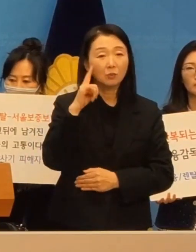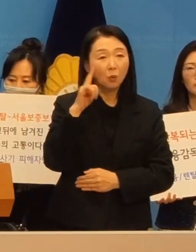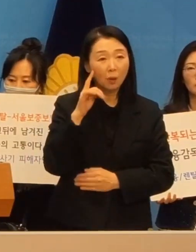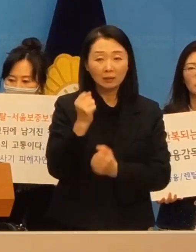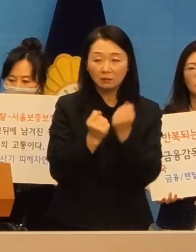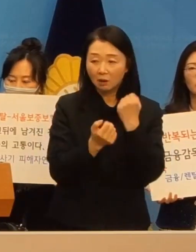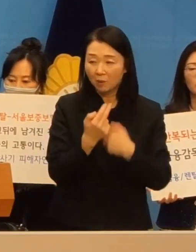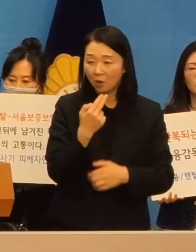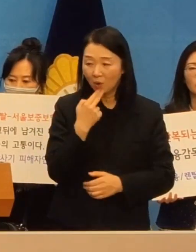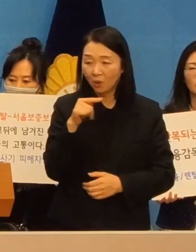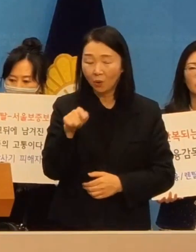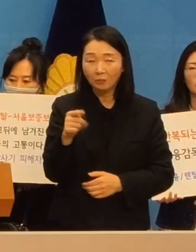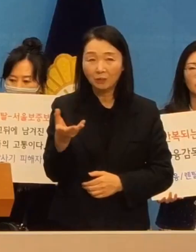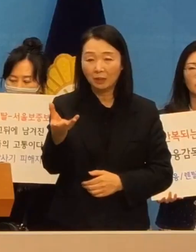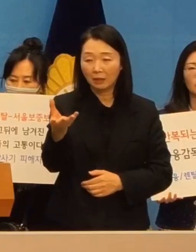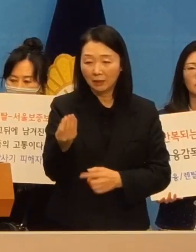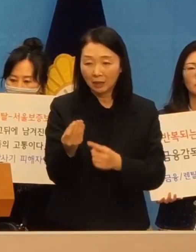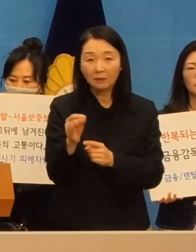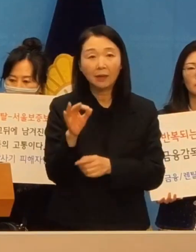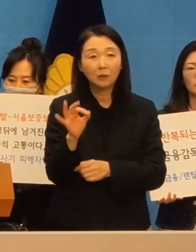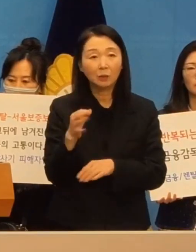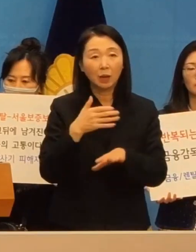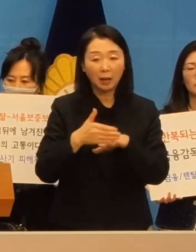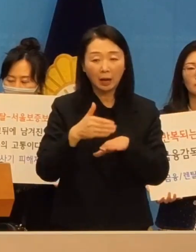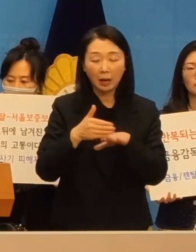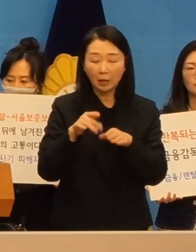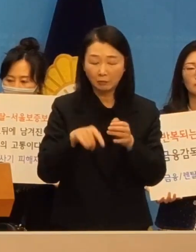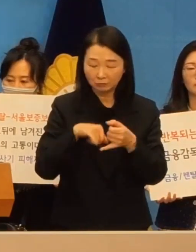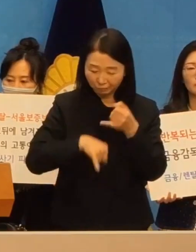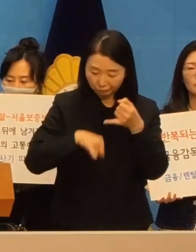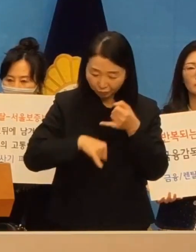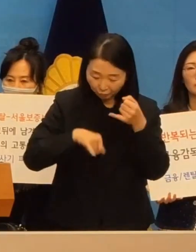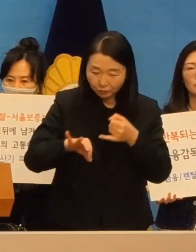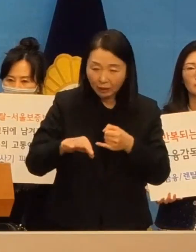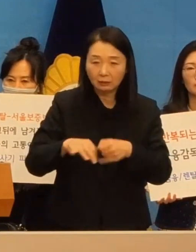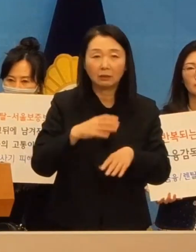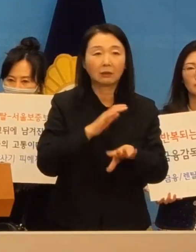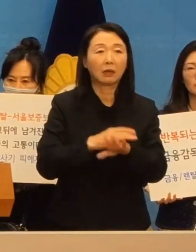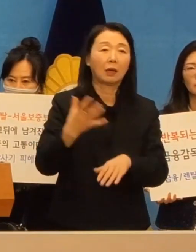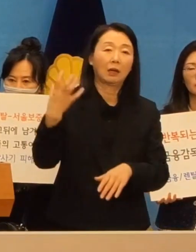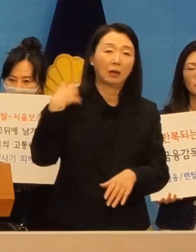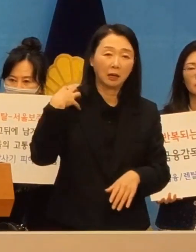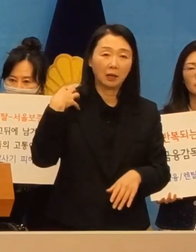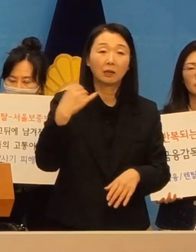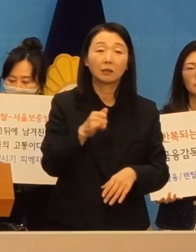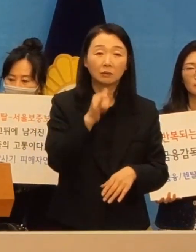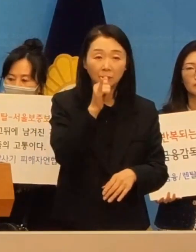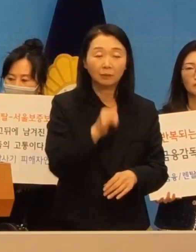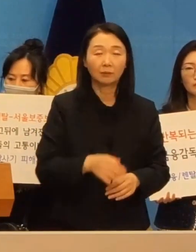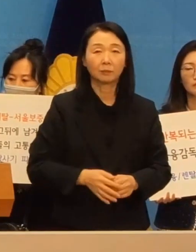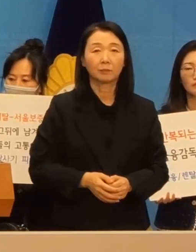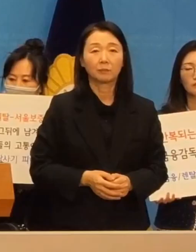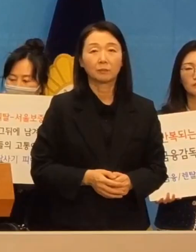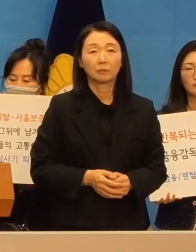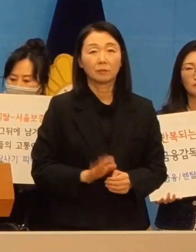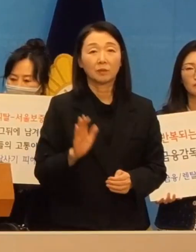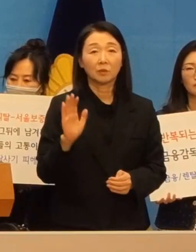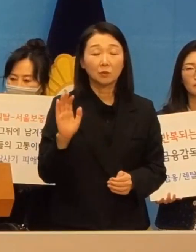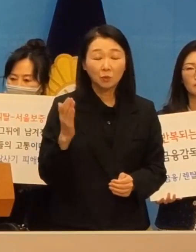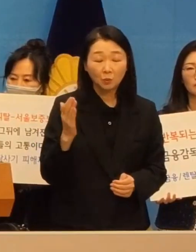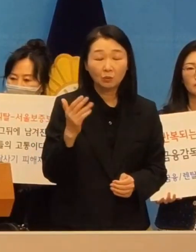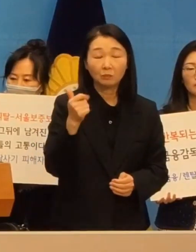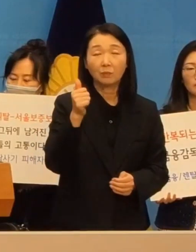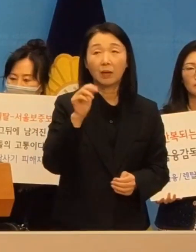설명도 없이 렌탈료, 할부, 미납금까지 떠안게 됩니다. 특히 최근 들어